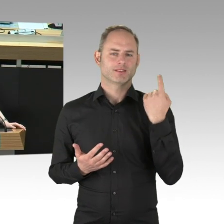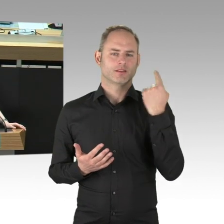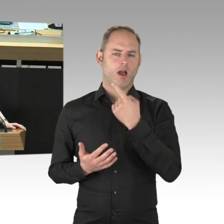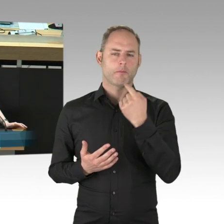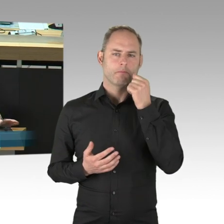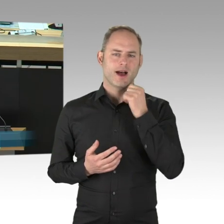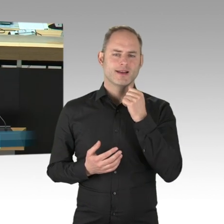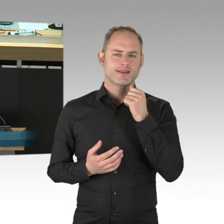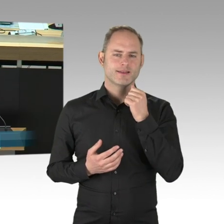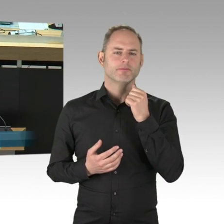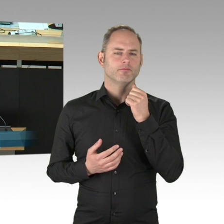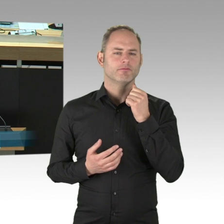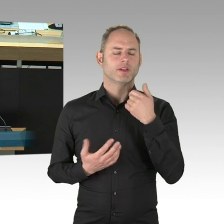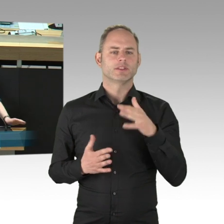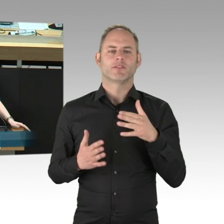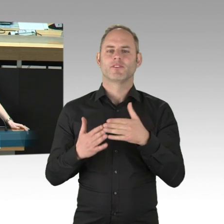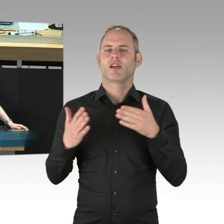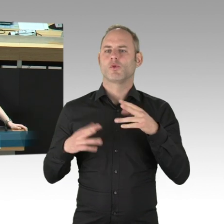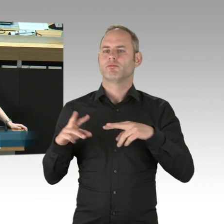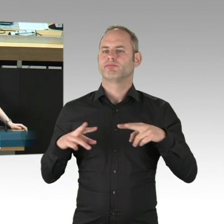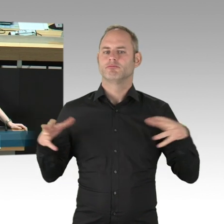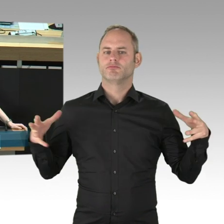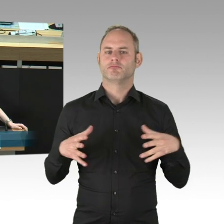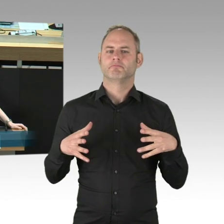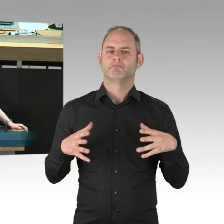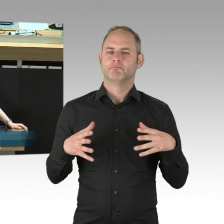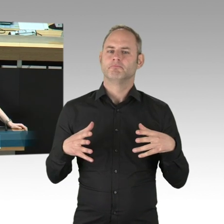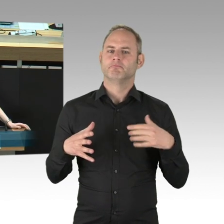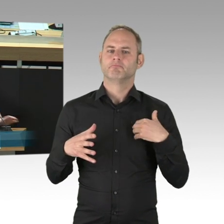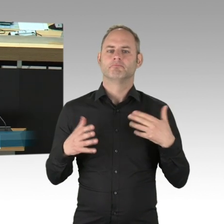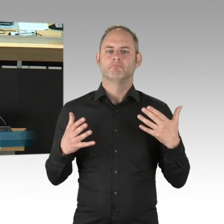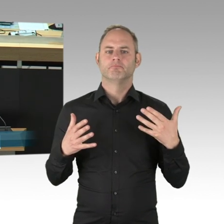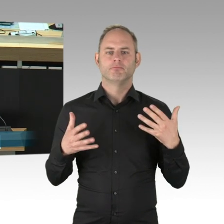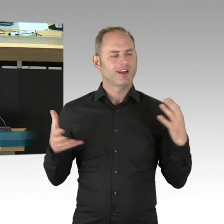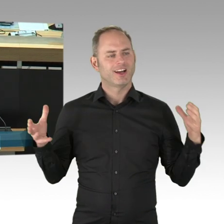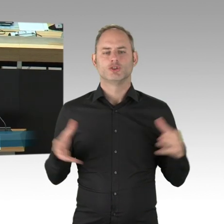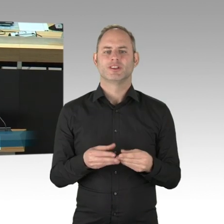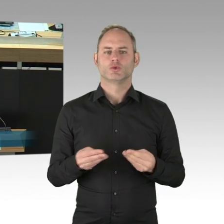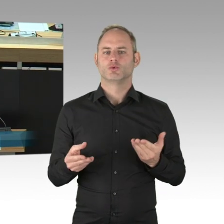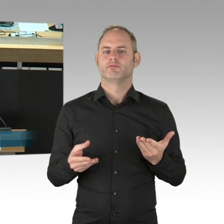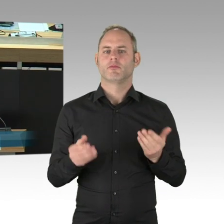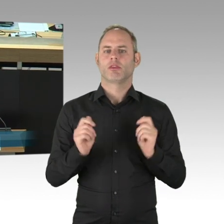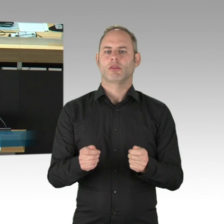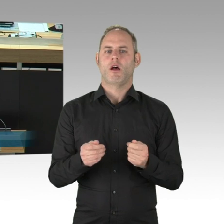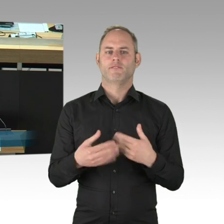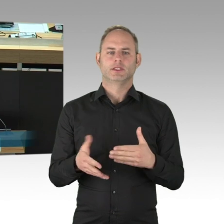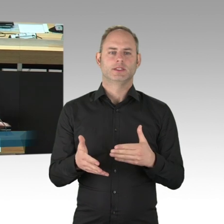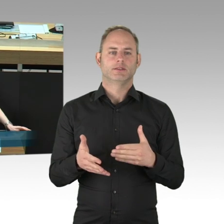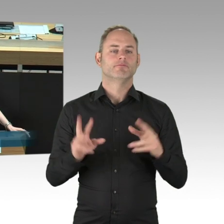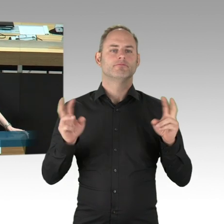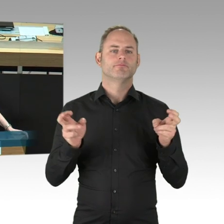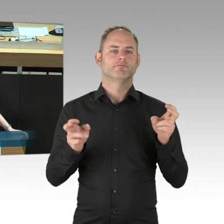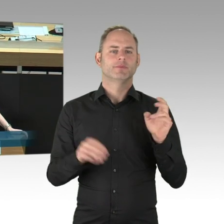starkes Signal an die Berliner Juden. Es war sehr gut, dass die Entschließung mit so großer fraktionsübergreifender Mehrheit gefasst werden